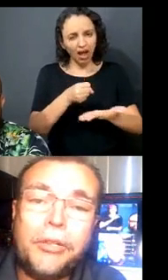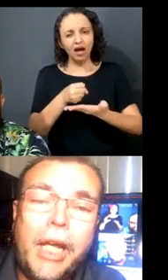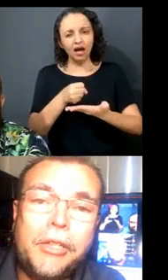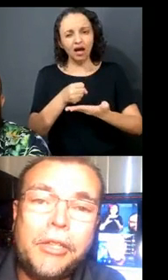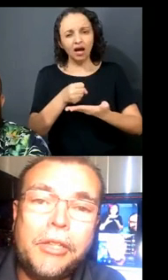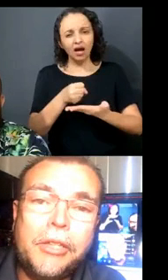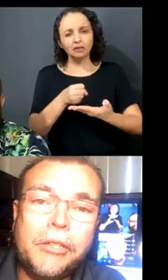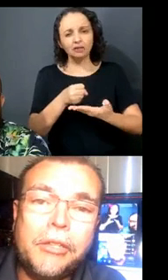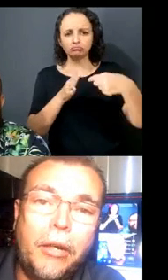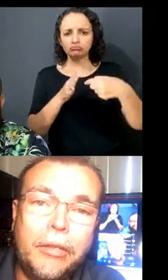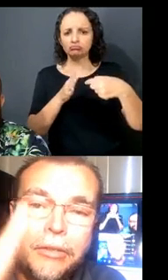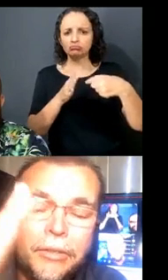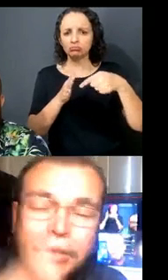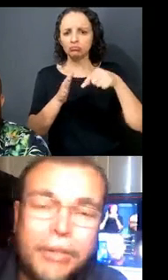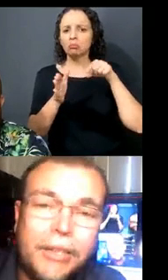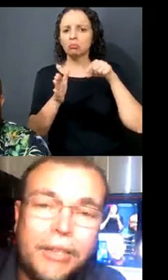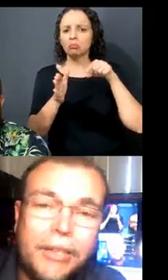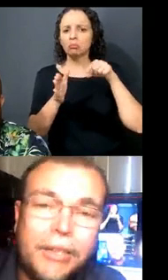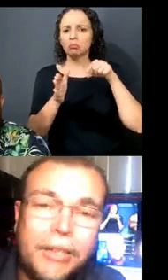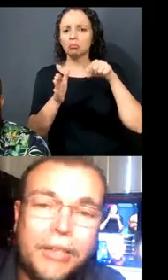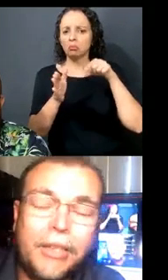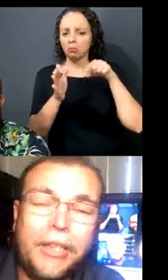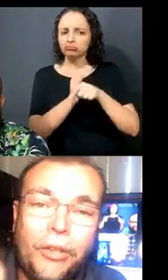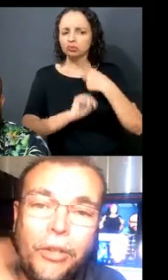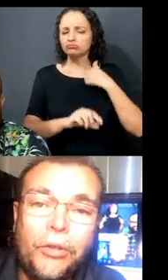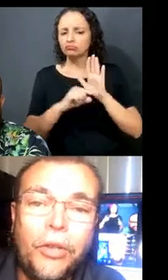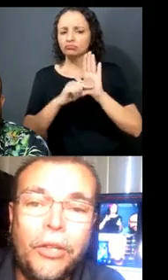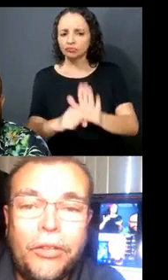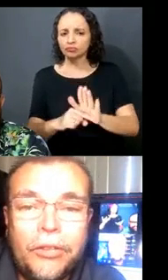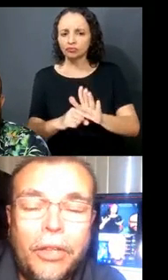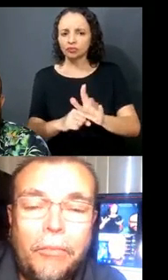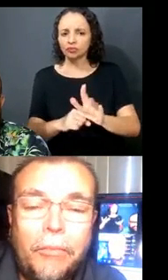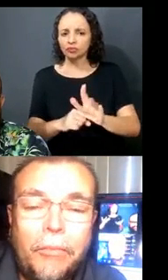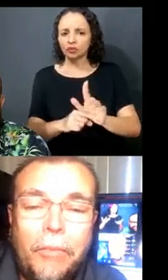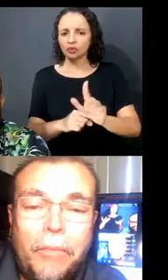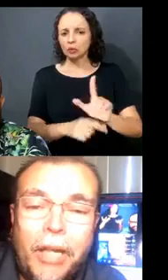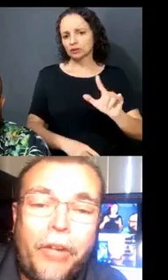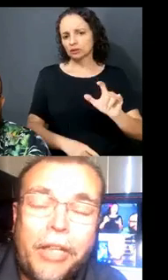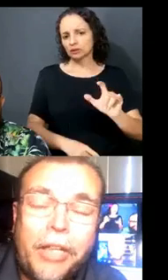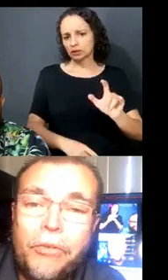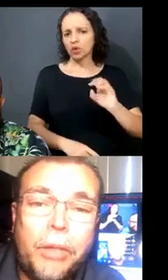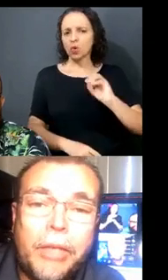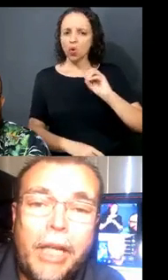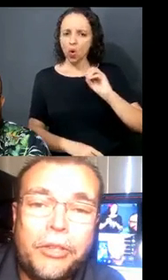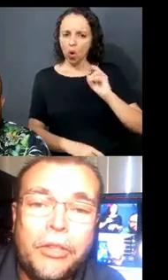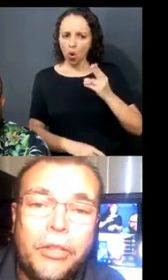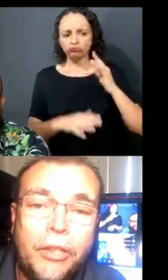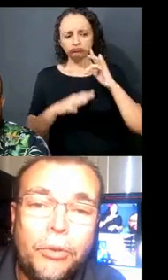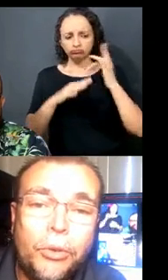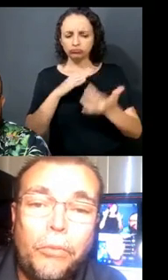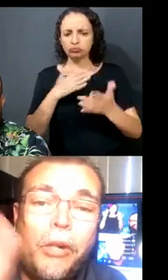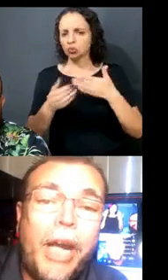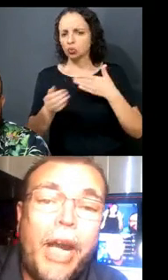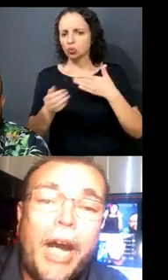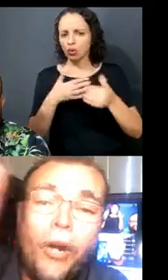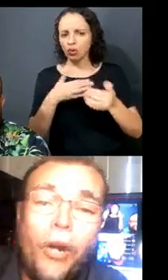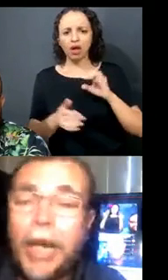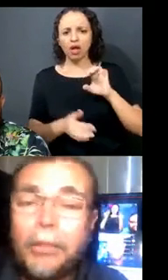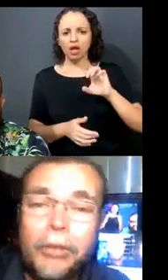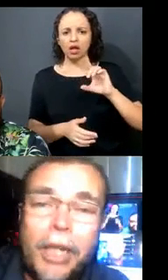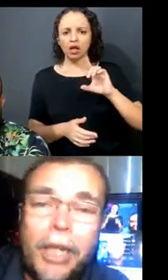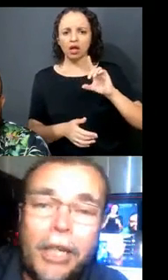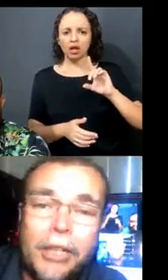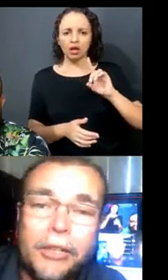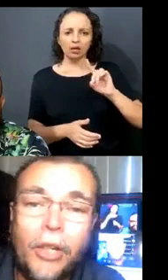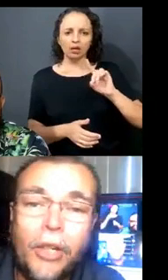redes sociais, nesse Instagram, na minha rede social fácil, Eduardo Baldassi. Tudo meu é